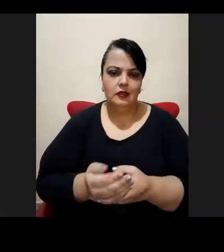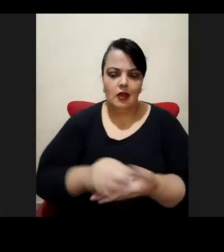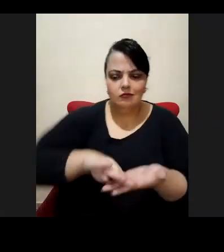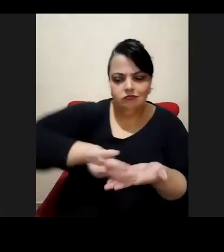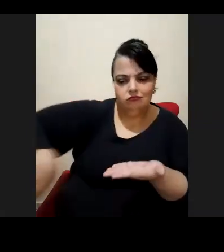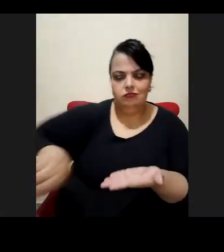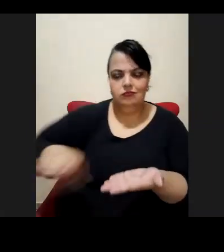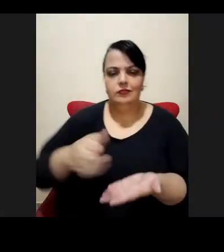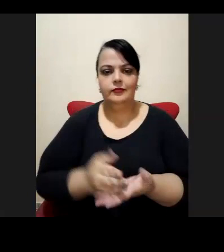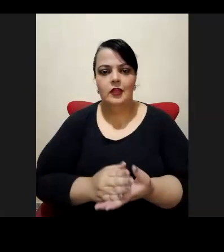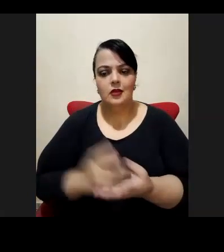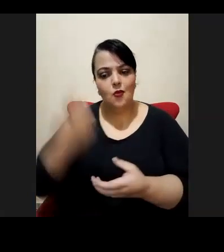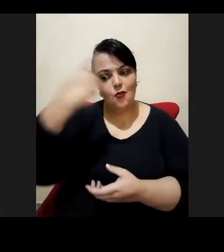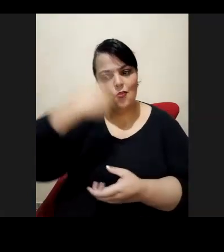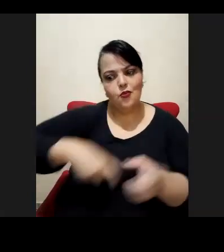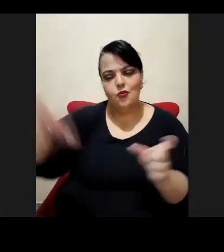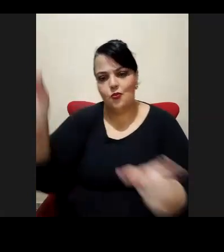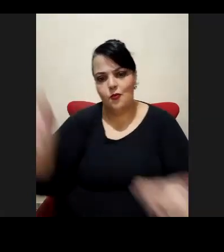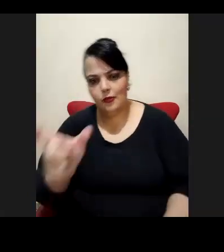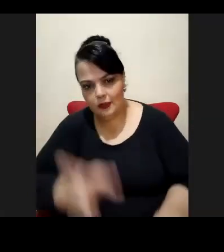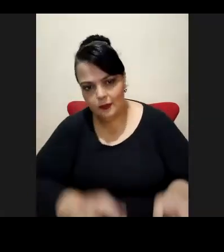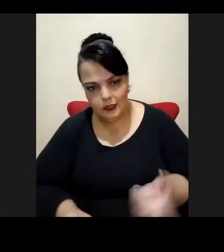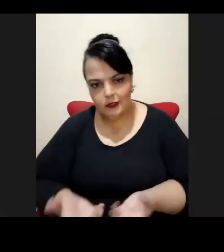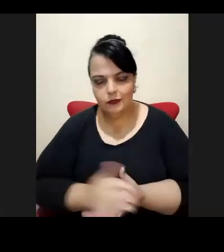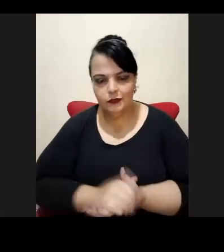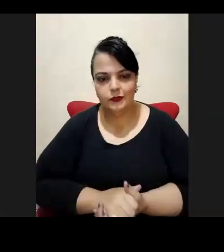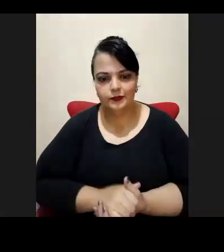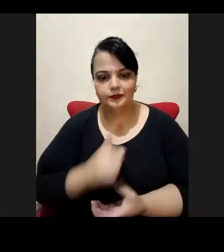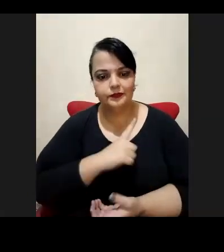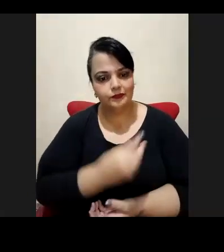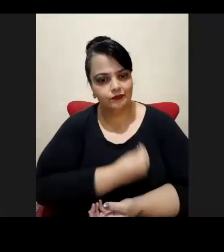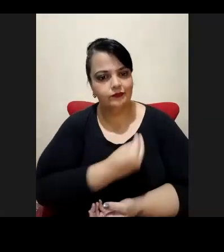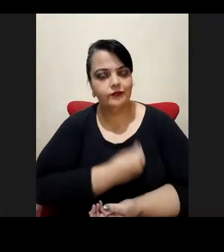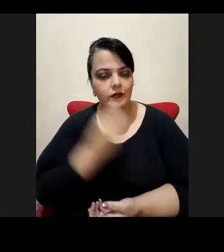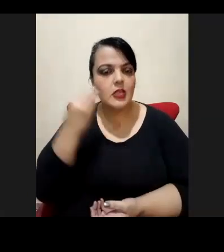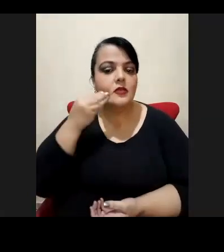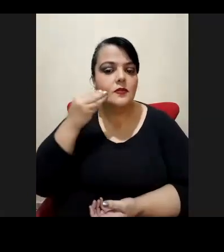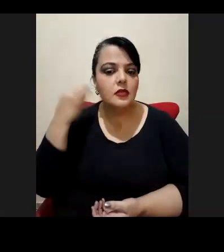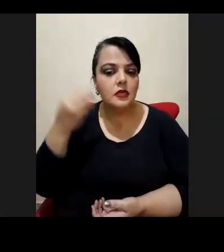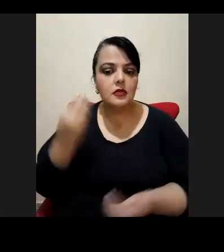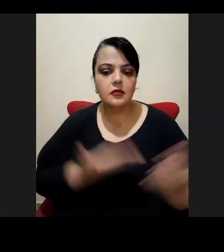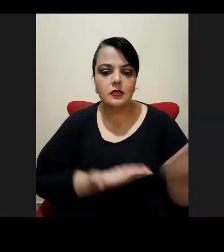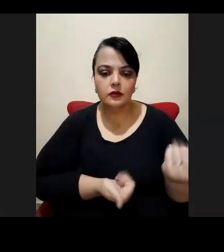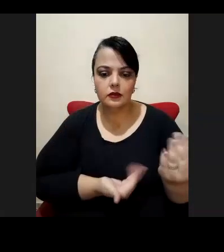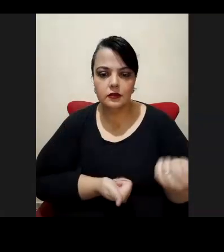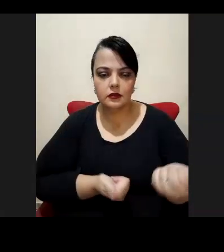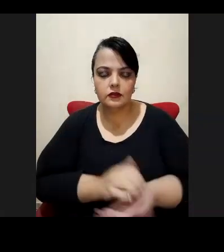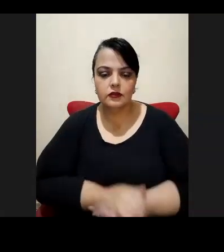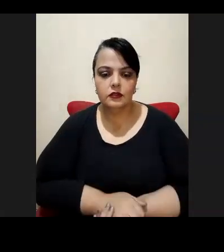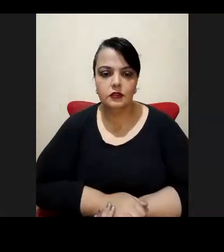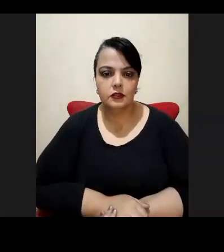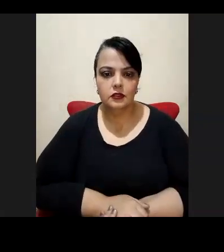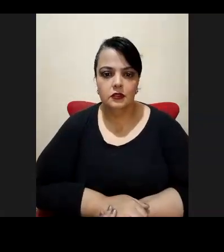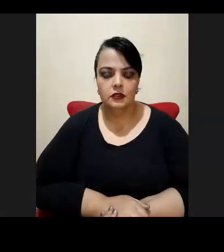outros comportamentos que eventualmente poderão estar presentes aí na experiência do adolescente quando ele está